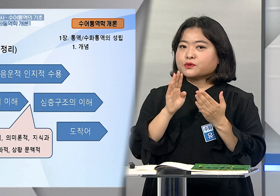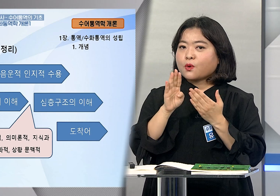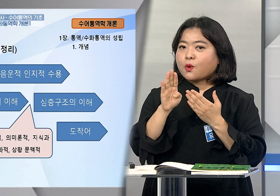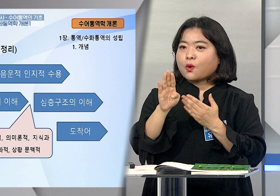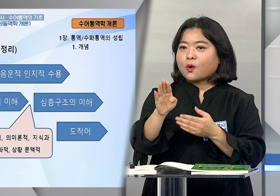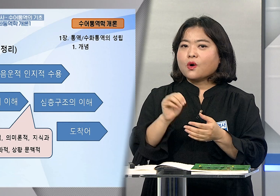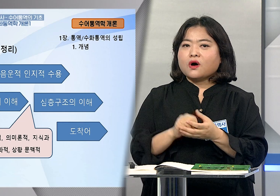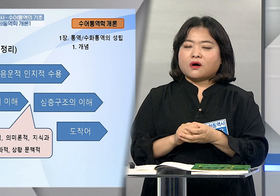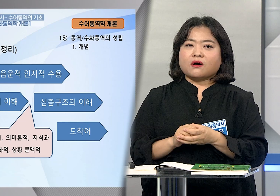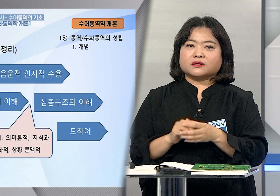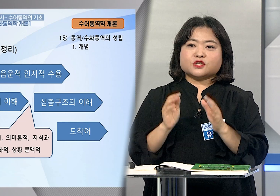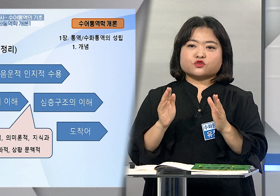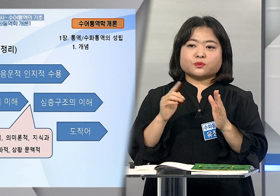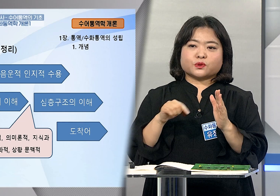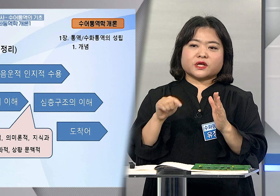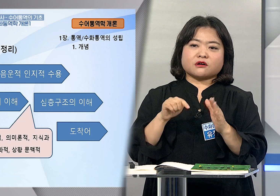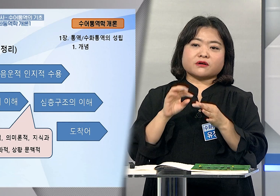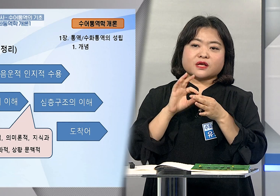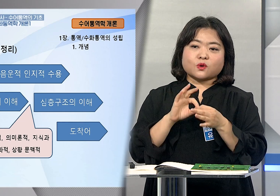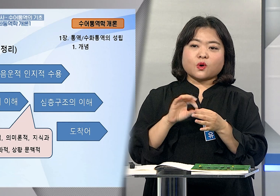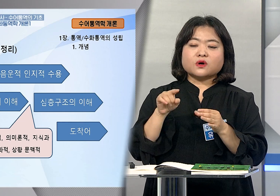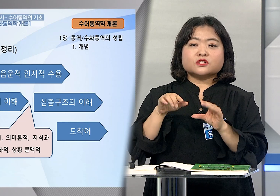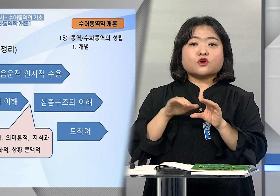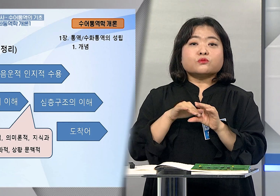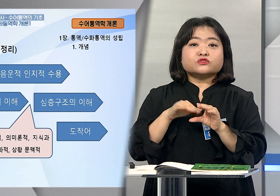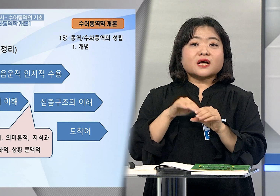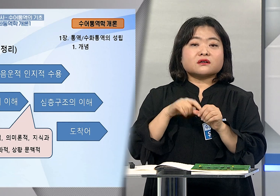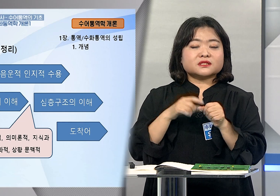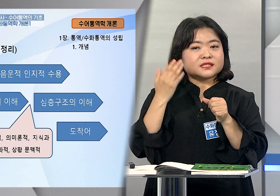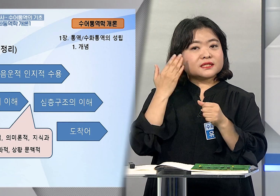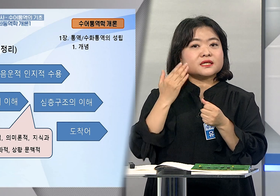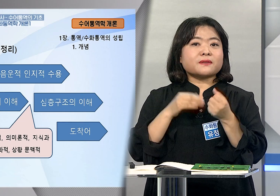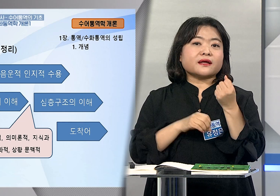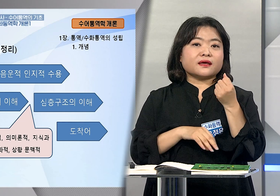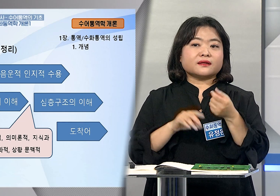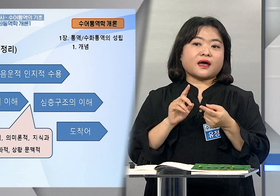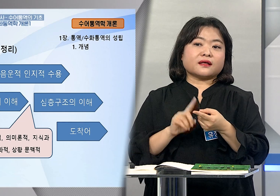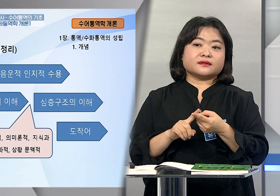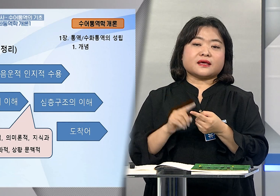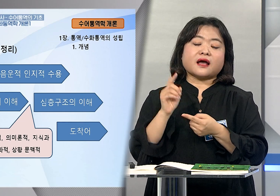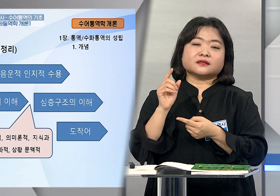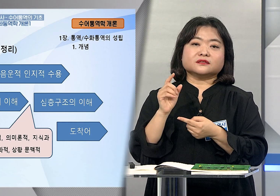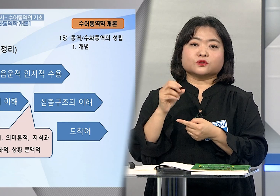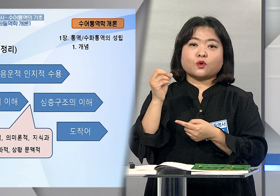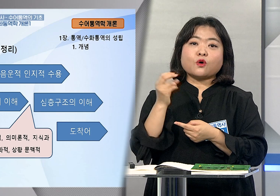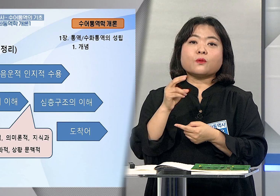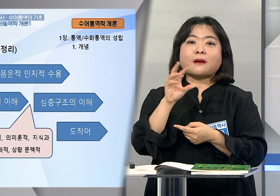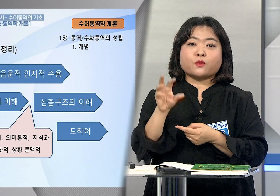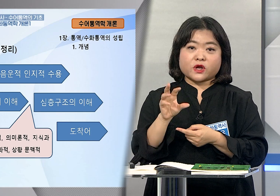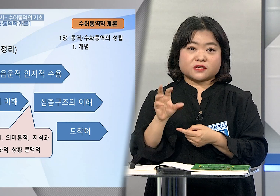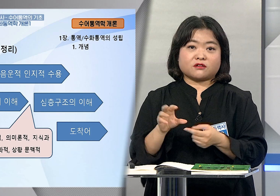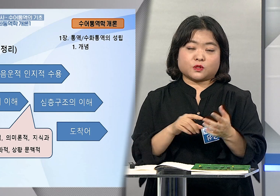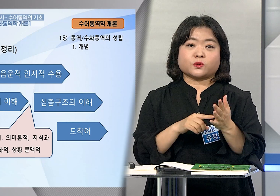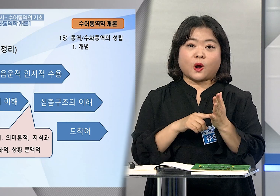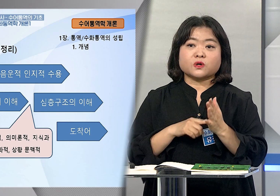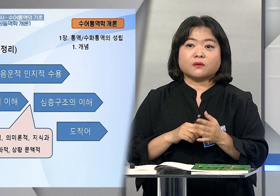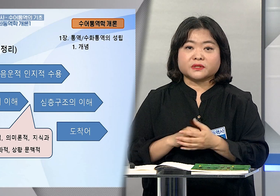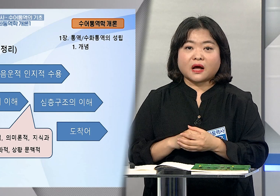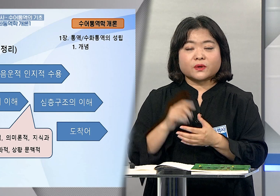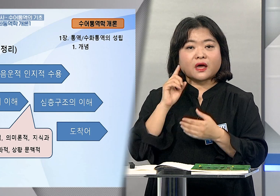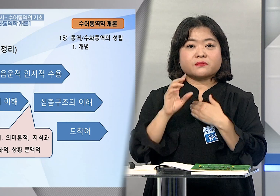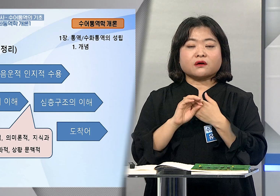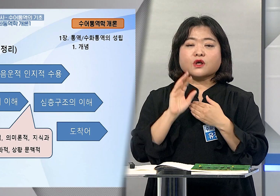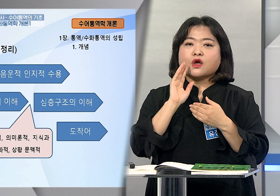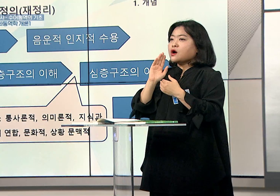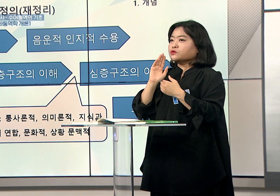중요합니다. 앞으로 이 수업 속에서 계속 저 문화적 지식 기반에 대한 이야기는 또 반복해서 계속 나올